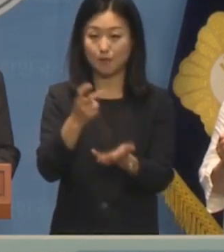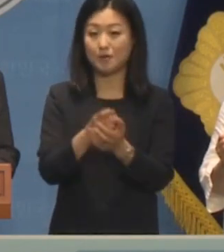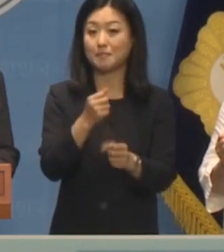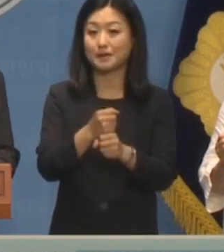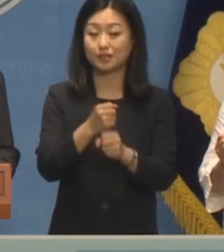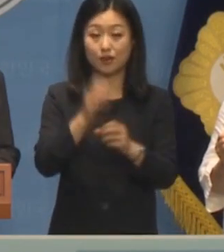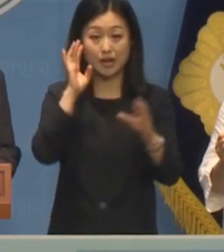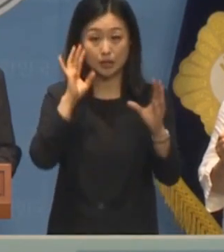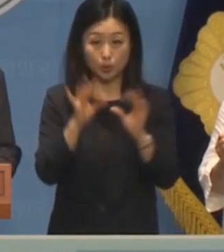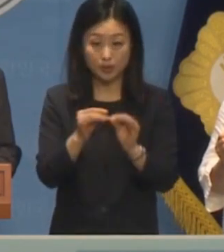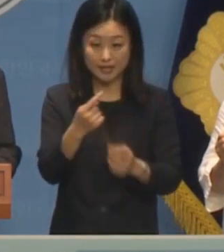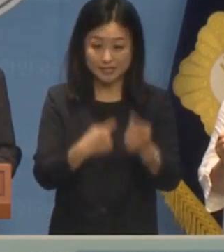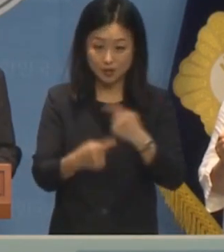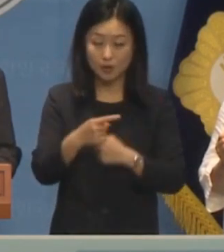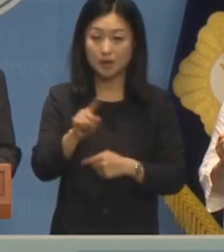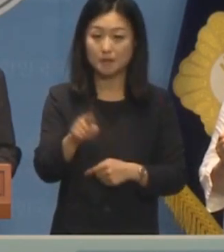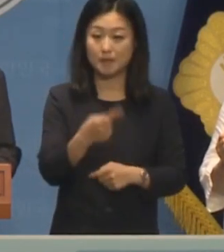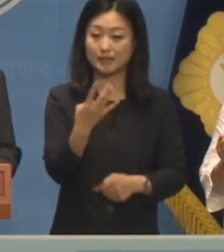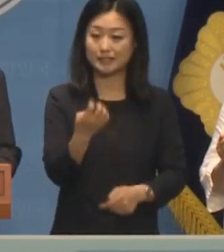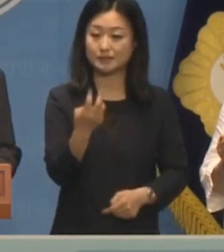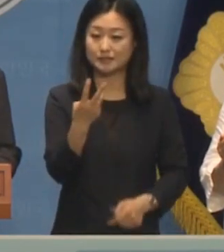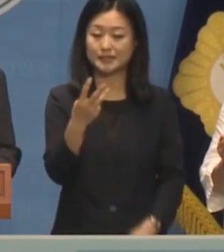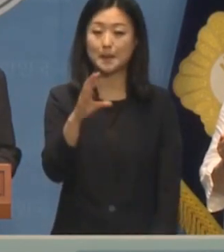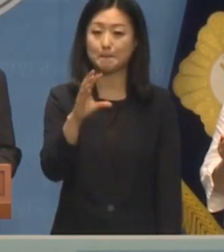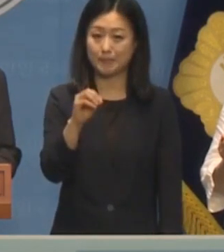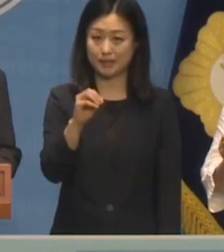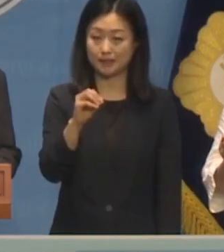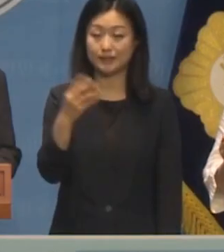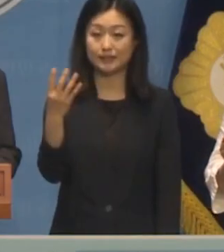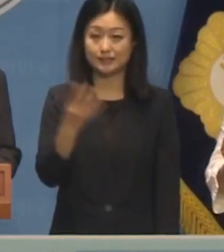동의 청원에는 143만